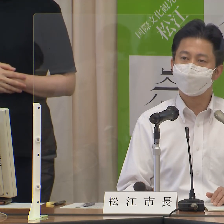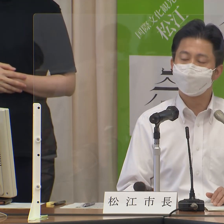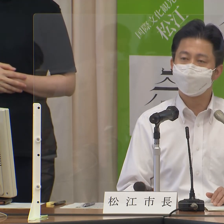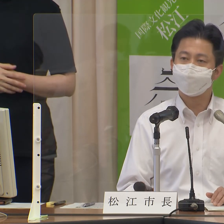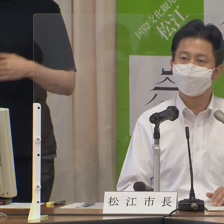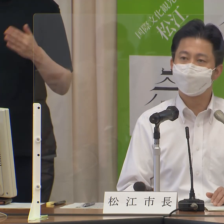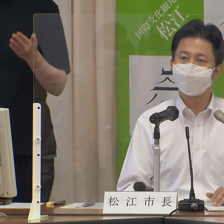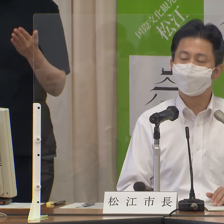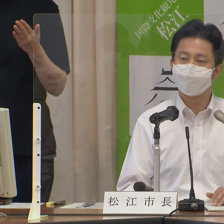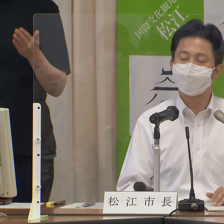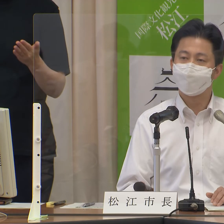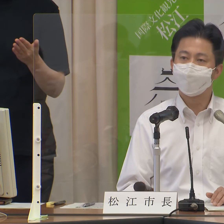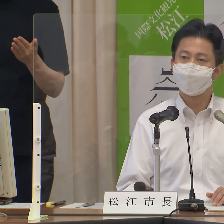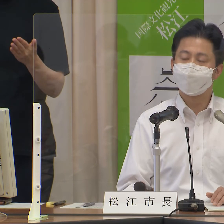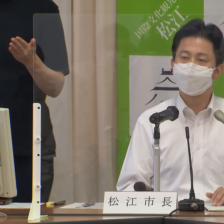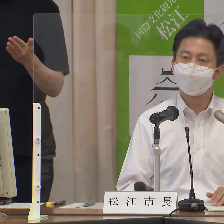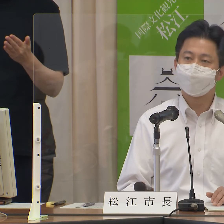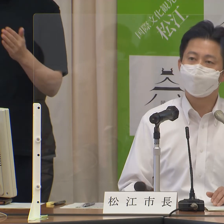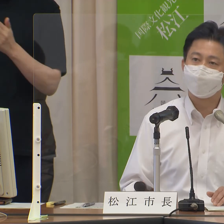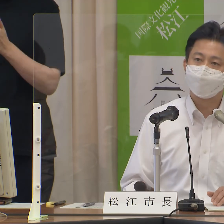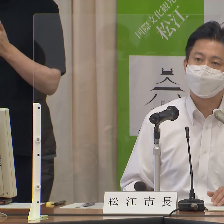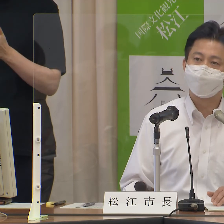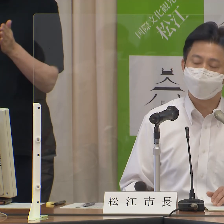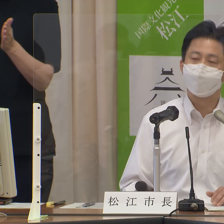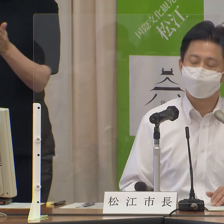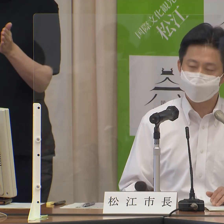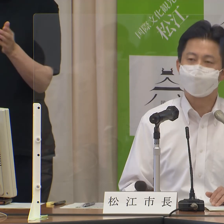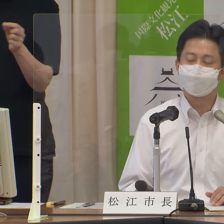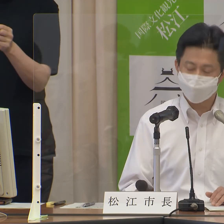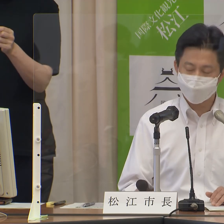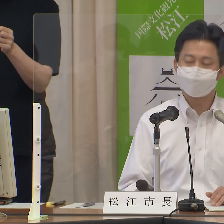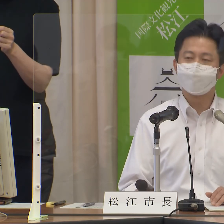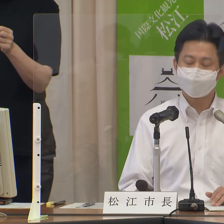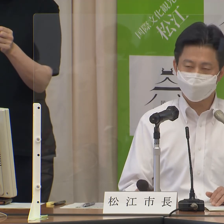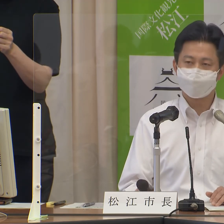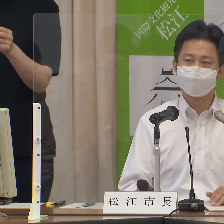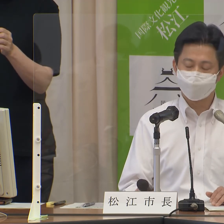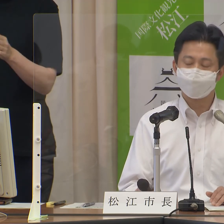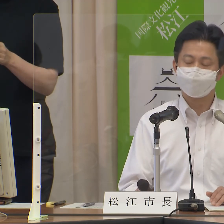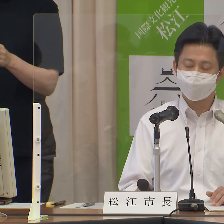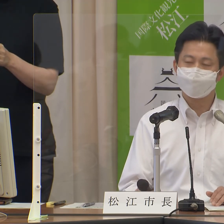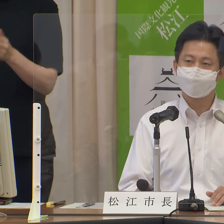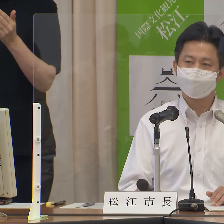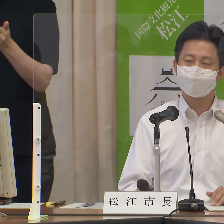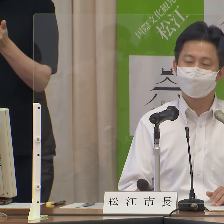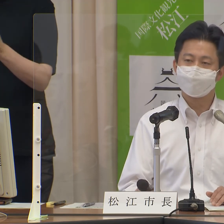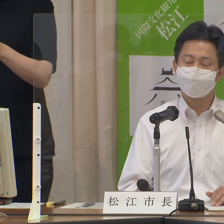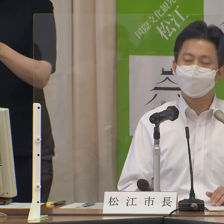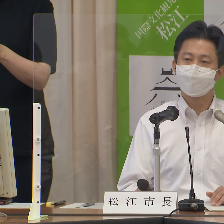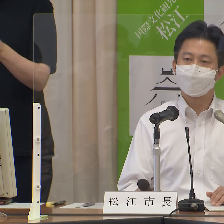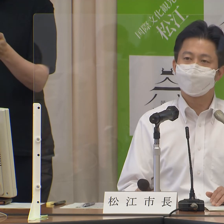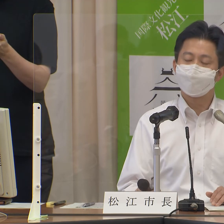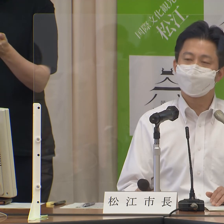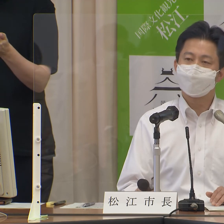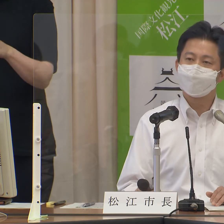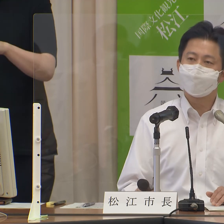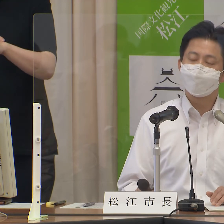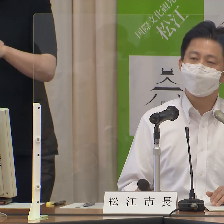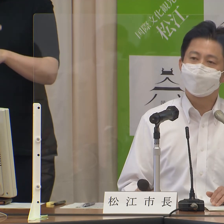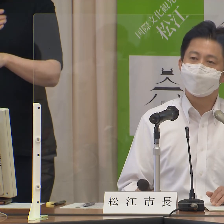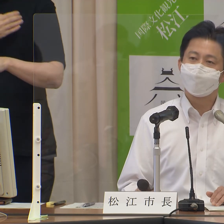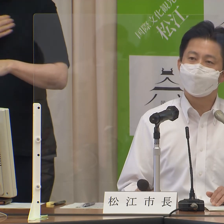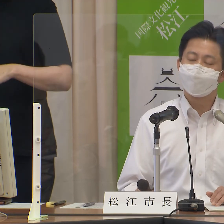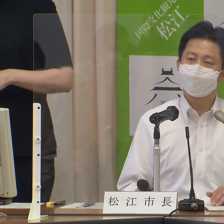る期間が短くなるというところで、学習機会の担保というのが保障されているのかというところ、もう1点はですね、夏休